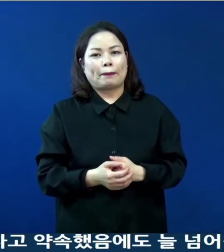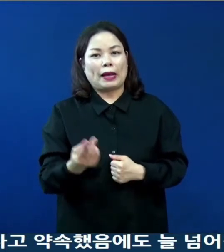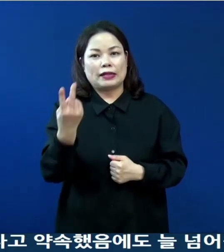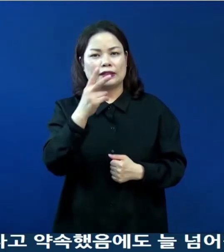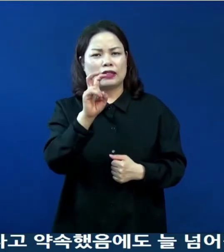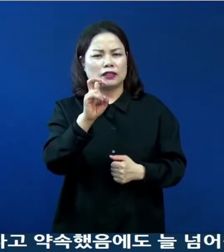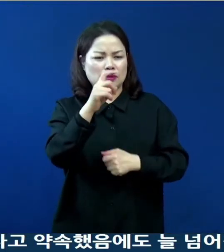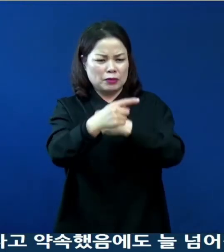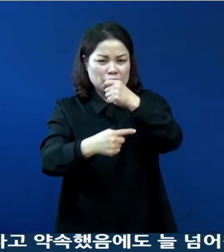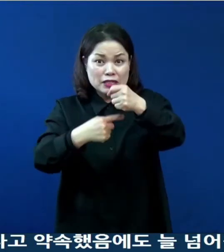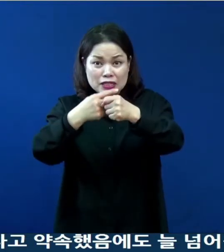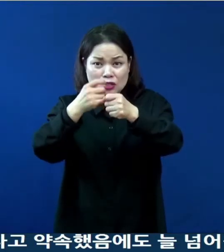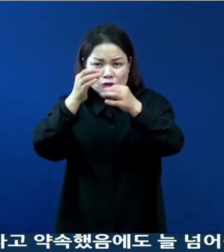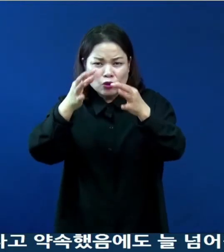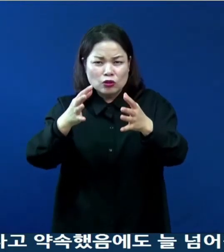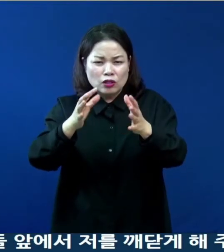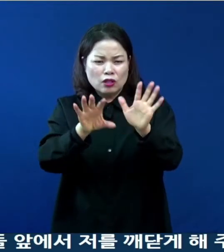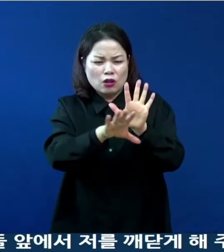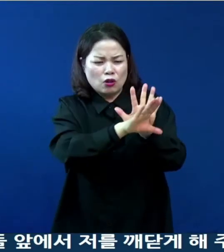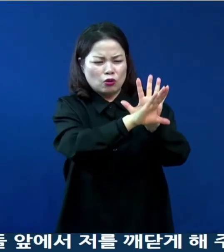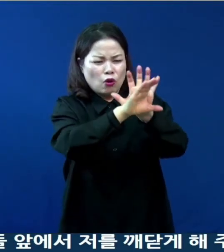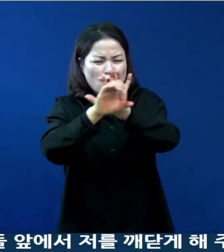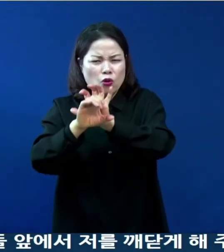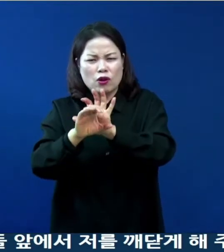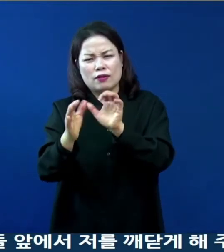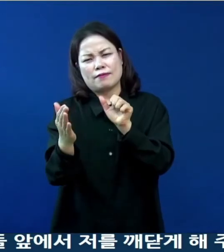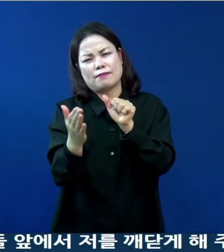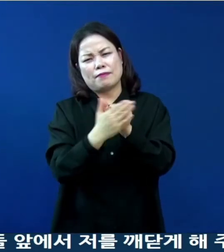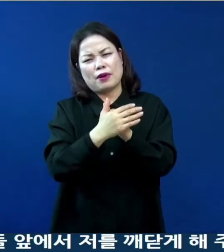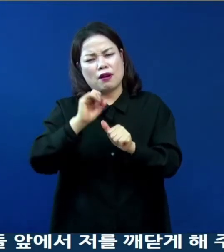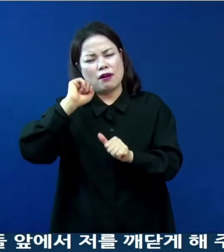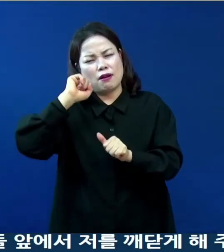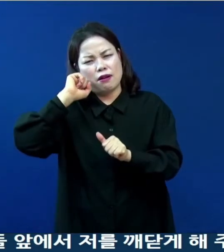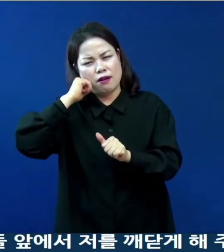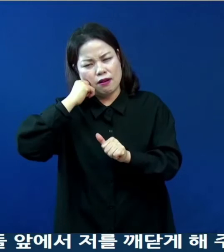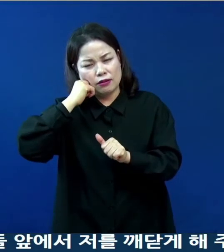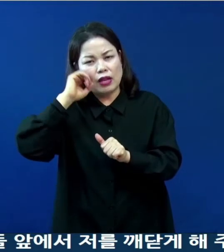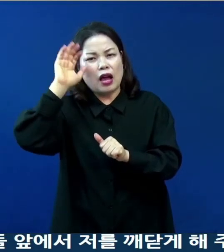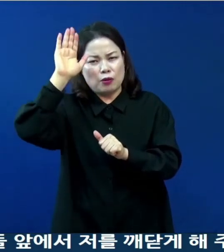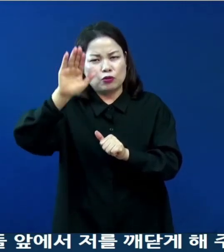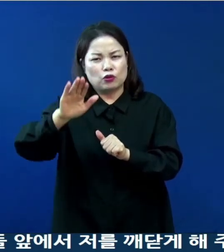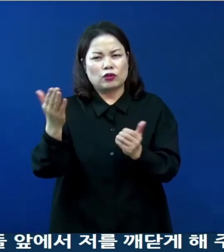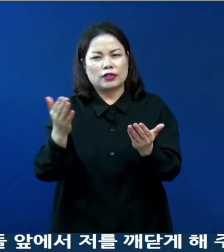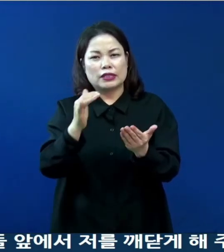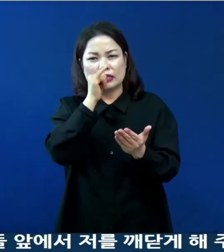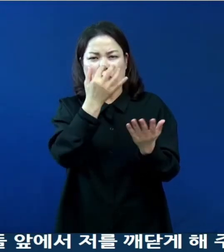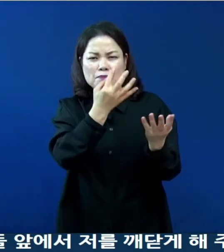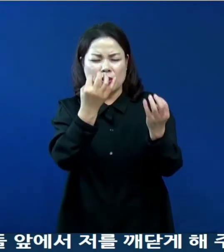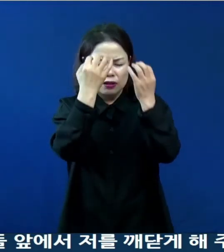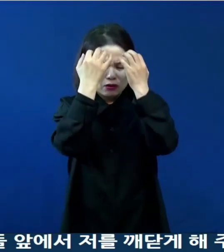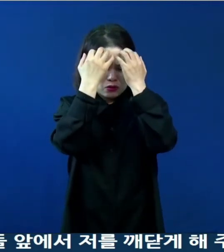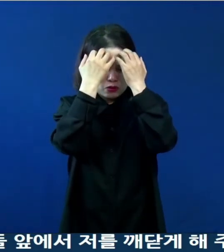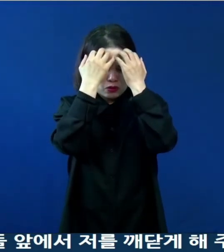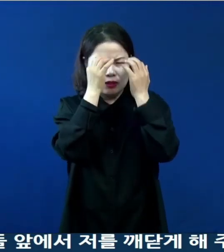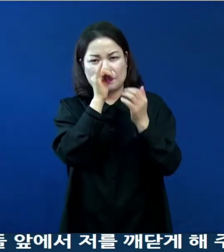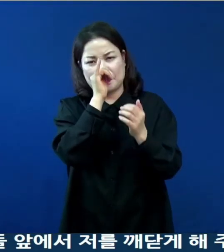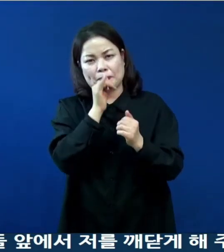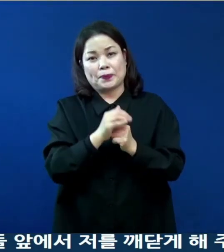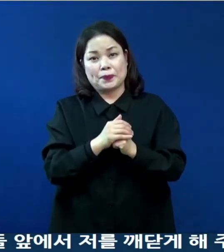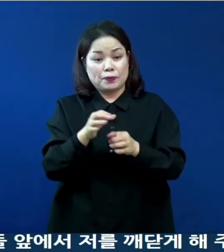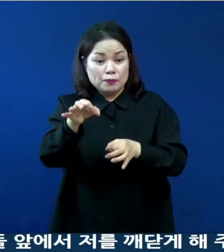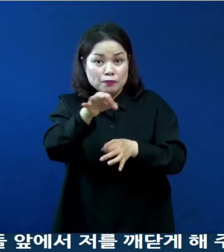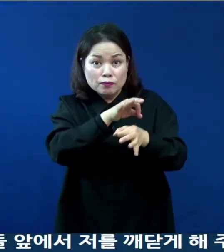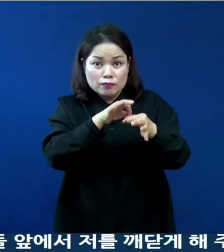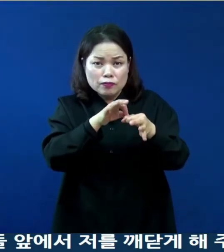2020년 한 해 동안 코로나로 인해서 우리는 걷지 않는 길을 걸었고 앞으로도 걸을 것입니다. 많은 고난이 우리 앞에 있습니다.